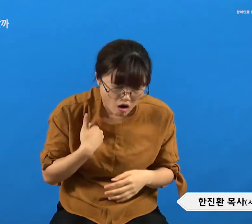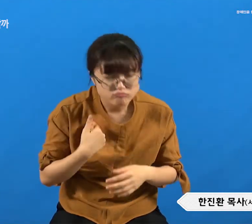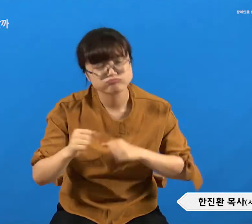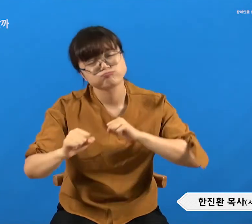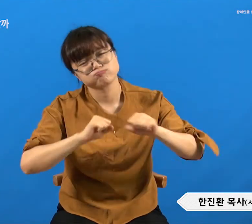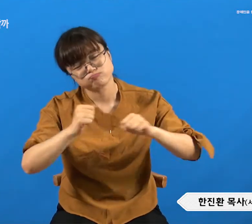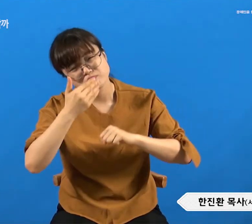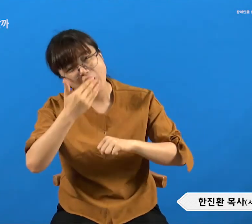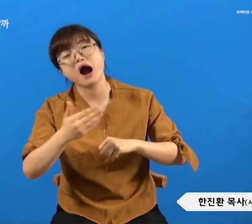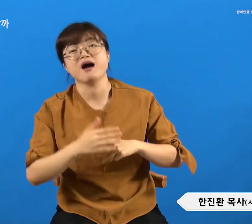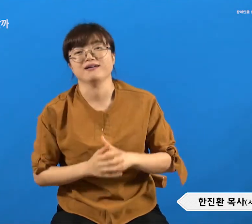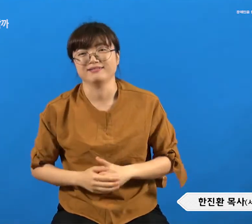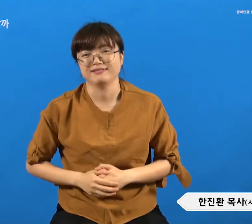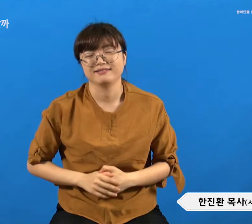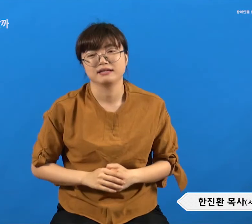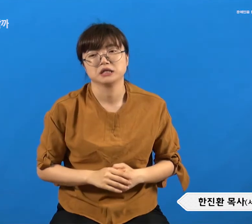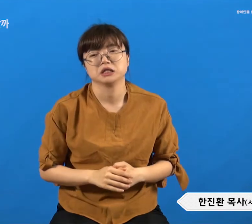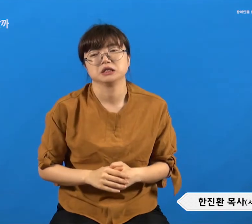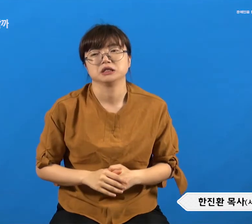활동할 수 있는 때입니다.